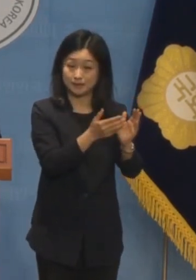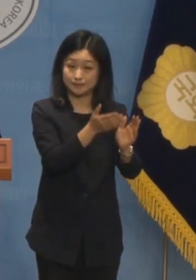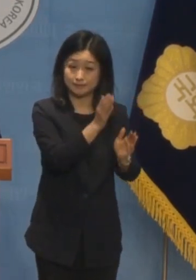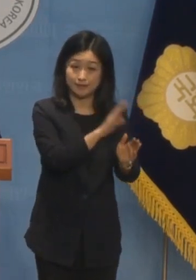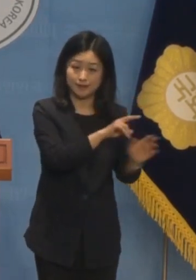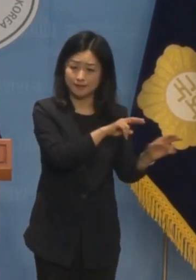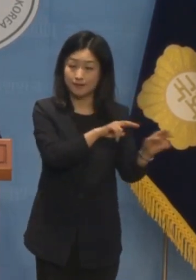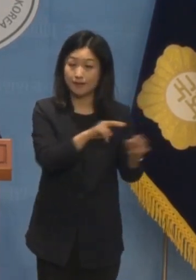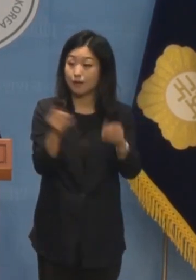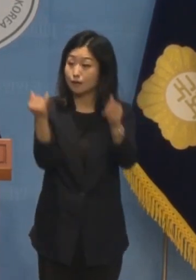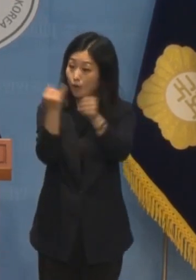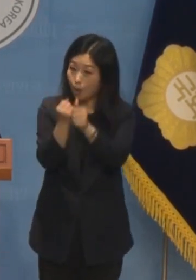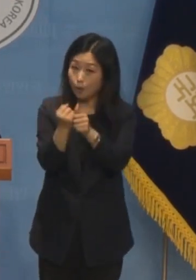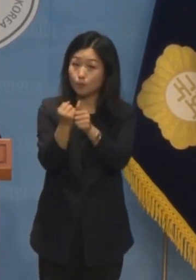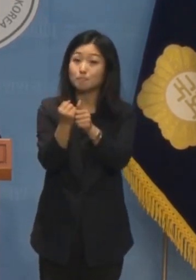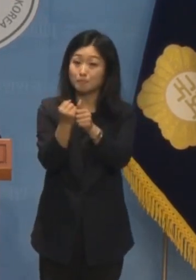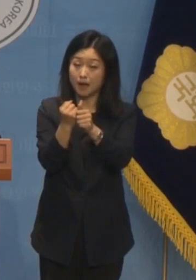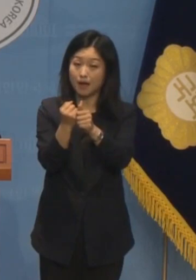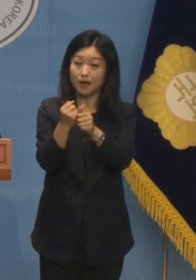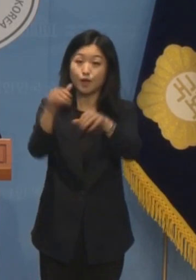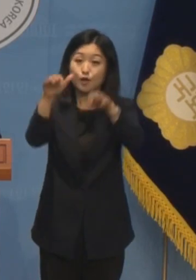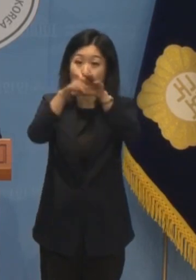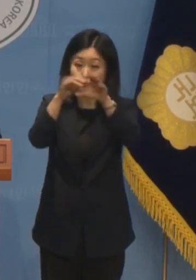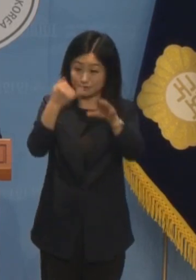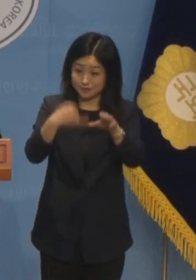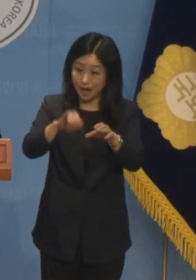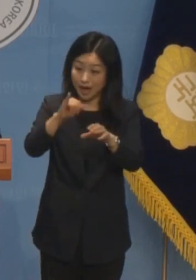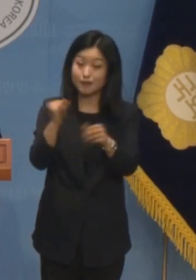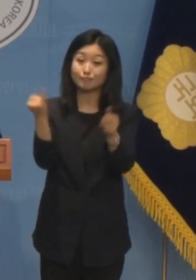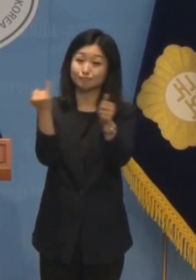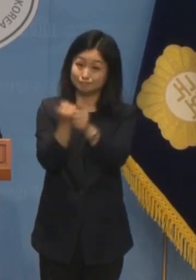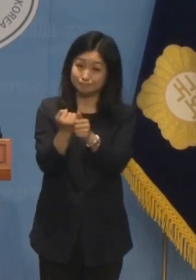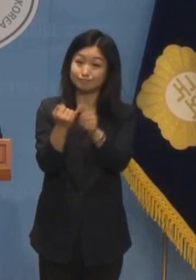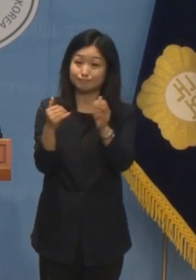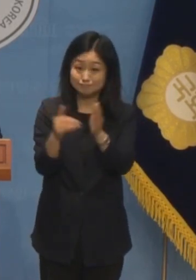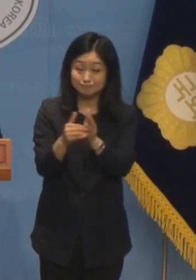그래놓고 결혼해서 독립생계가 명확한 문재인 전 대통령에 따른